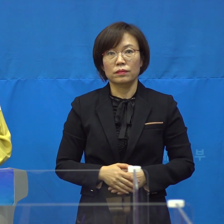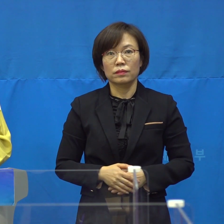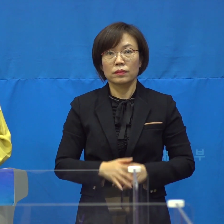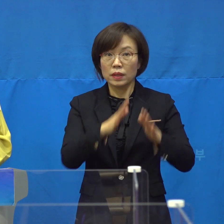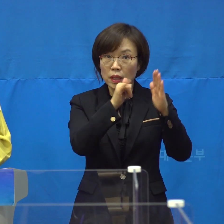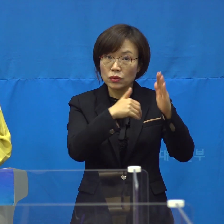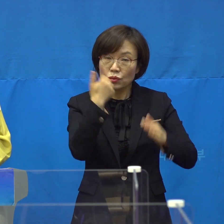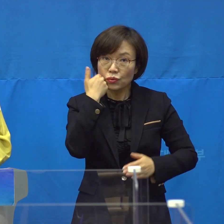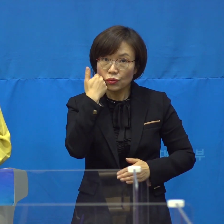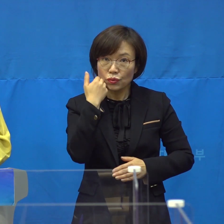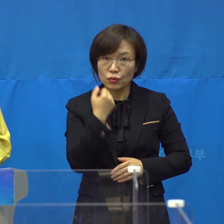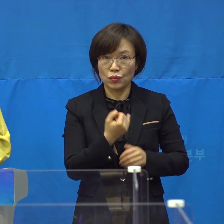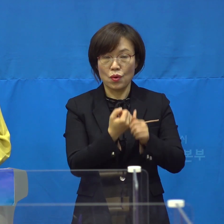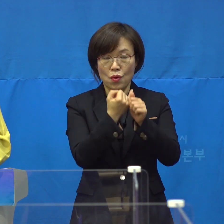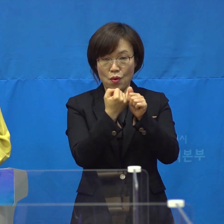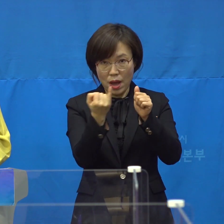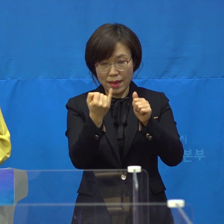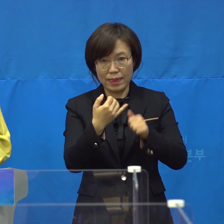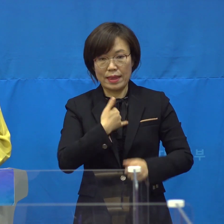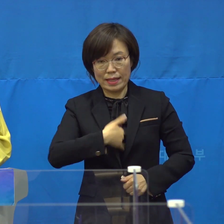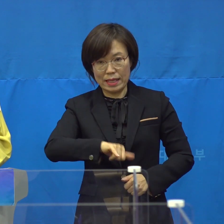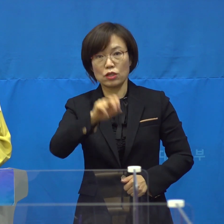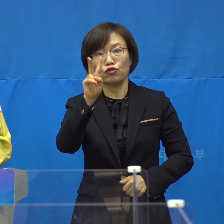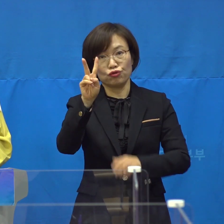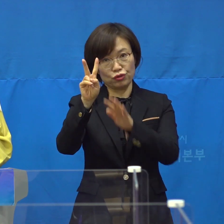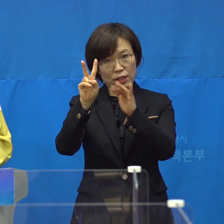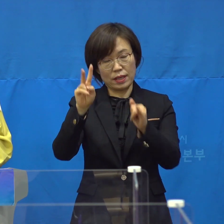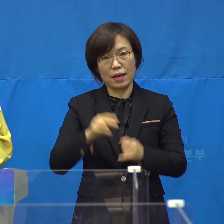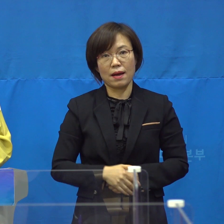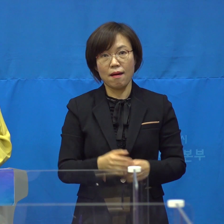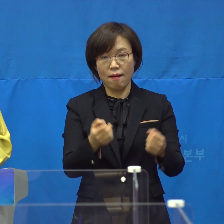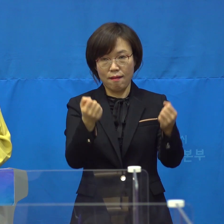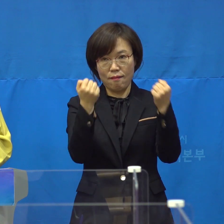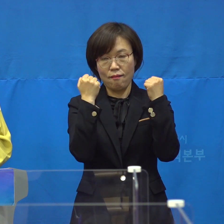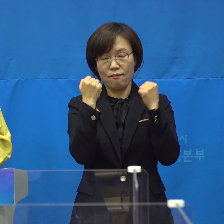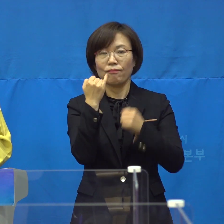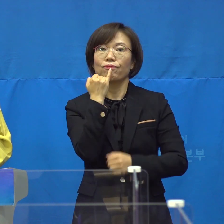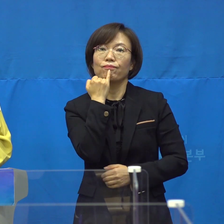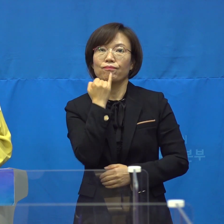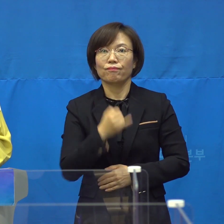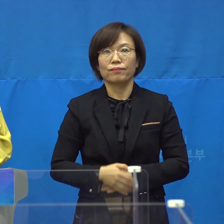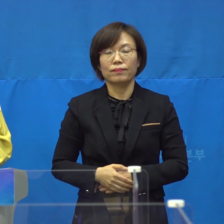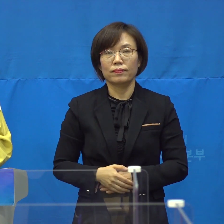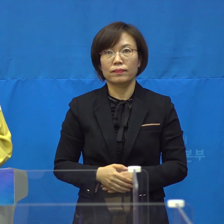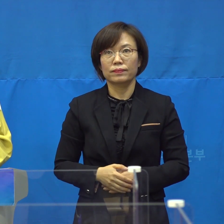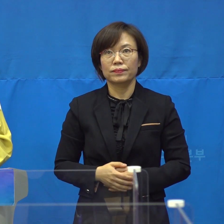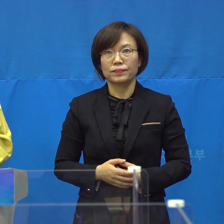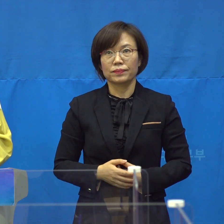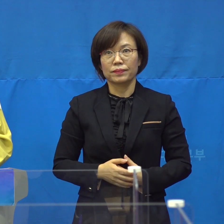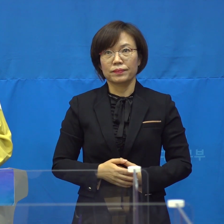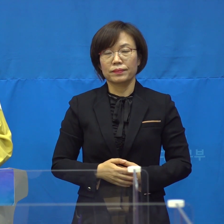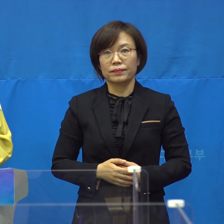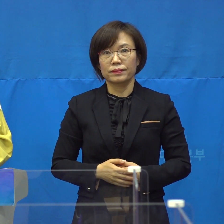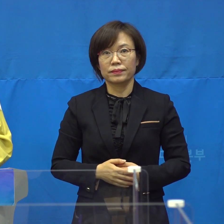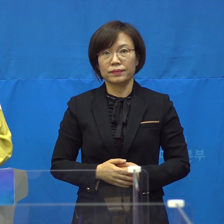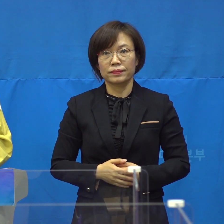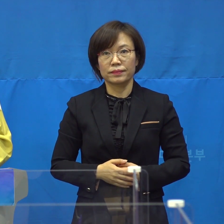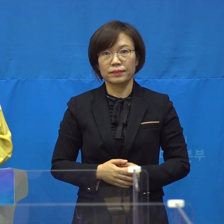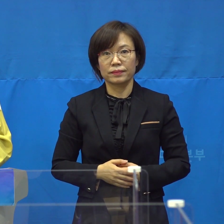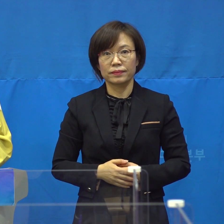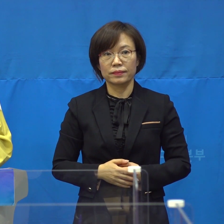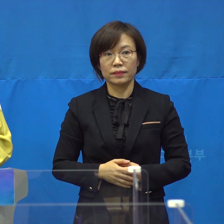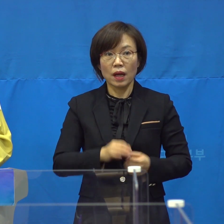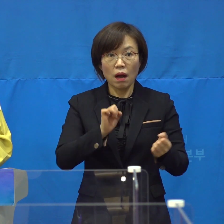동거가족은 배우자와 자녀 2명이 있습니다. 건강상태는 현재 양호합니다. 이 역시